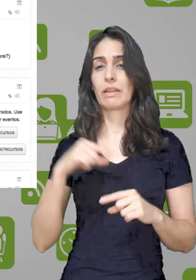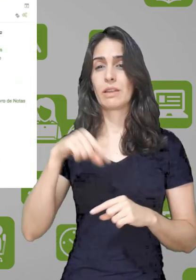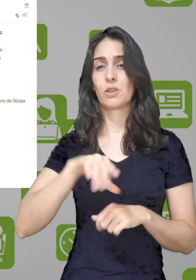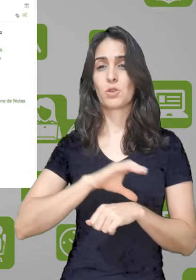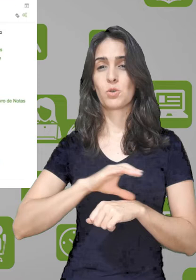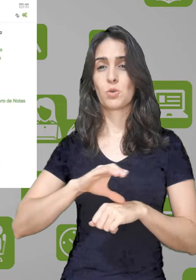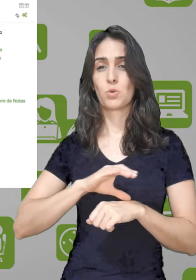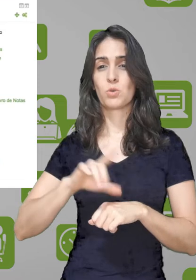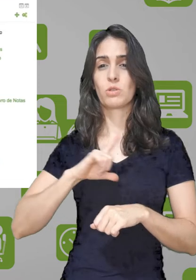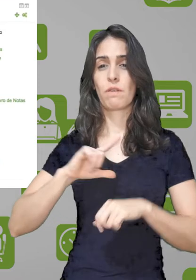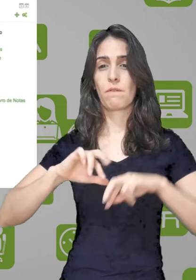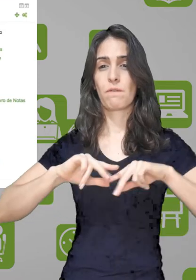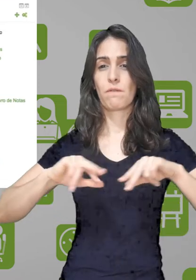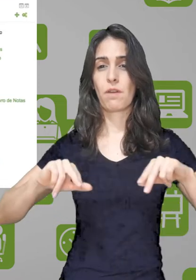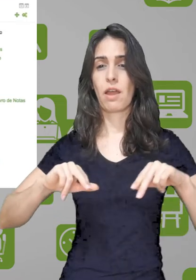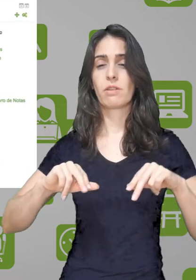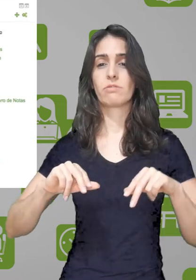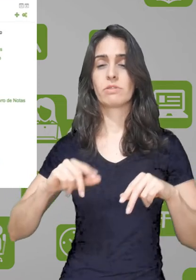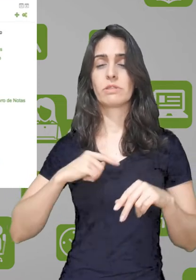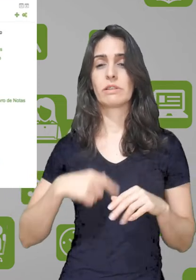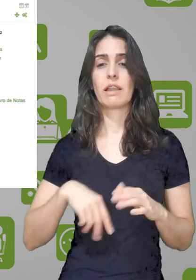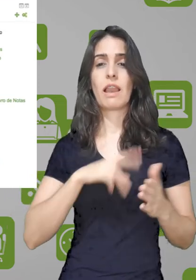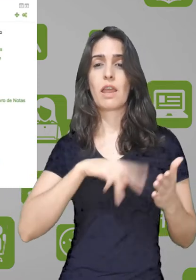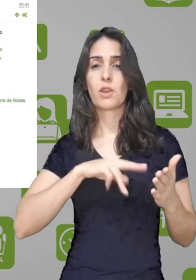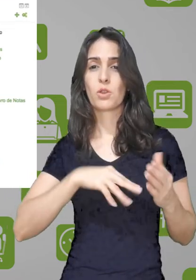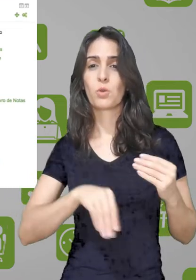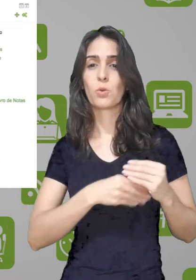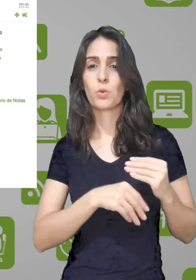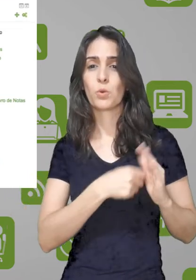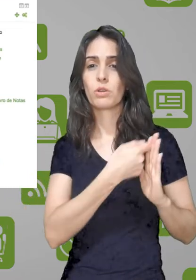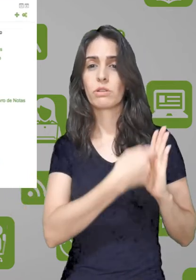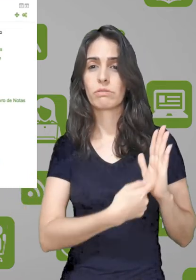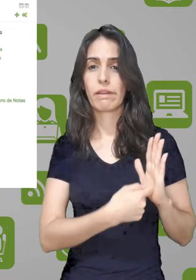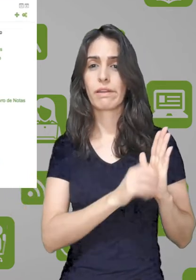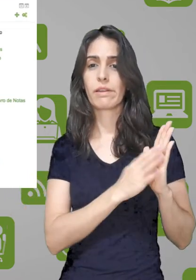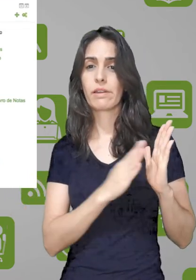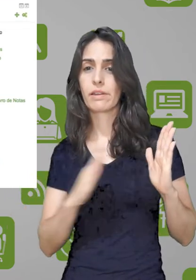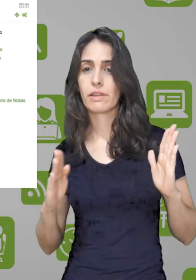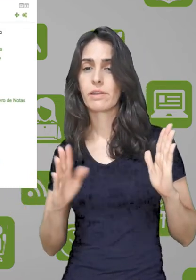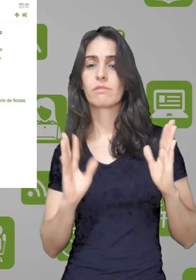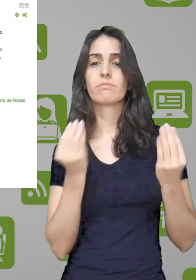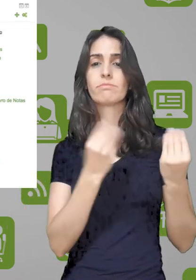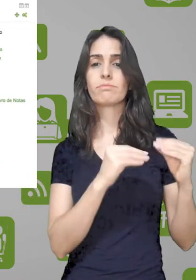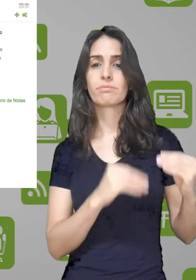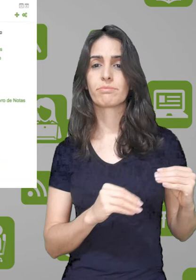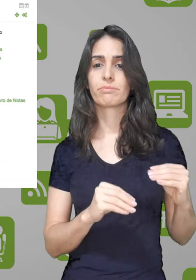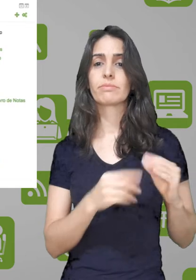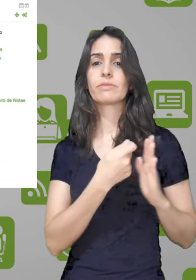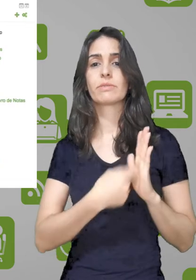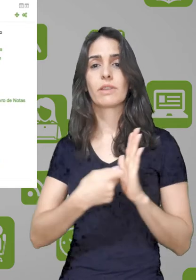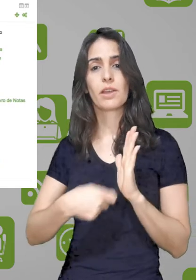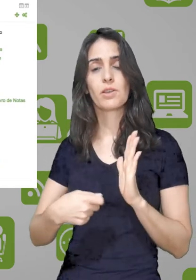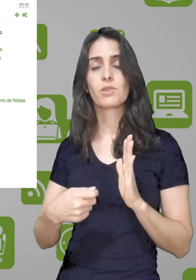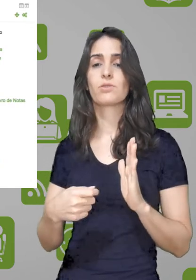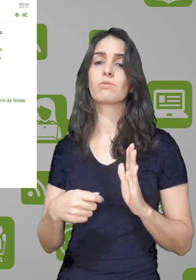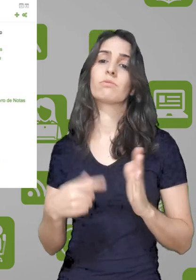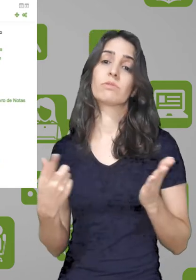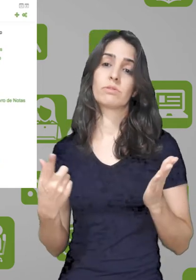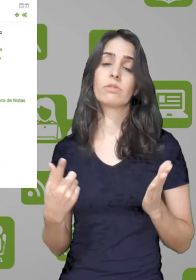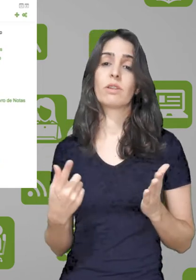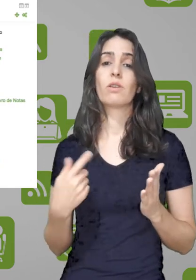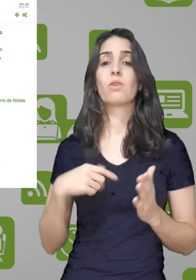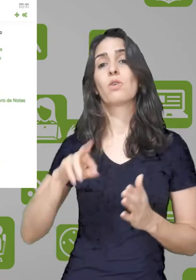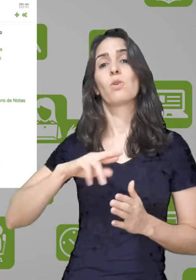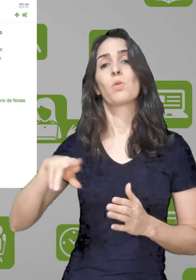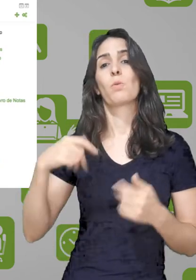quê? Muitos arquivos no curso estão ali. Às vezes são leituras complementares, uma biblioteca, e não necessariamente